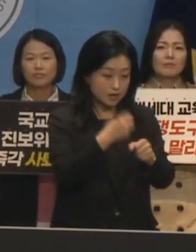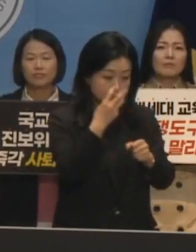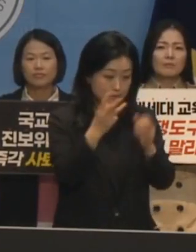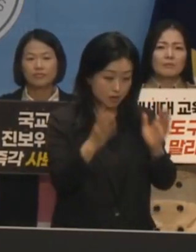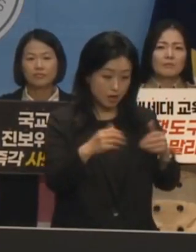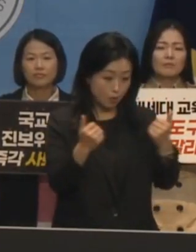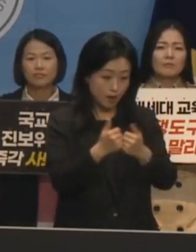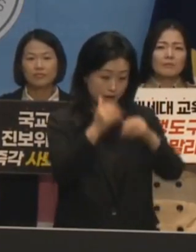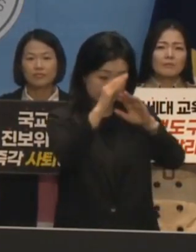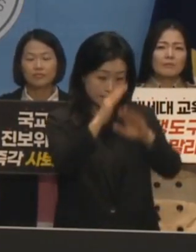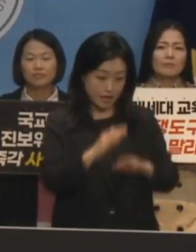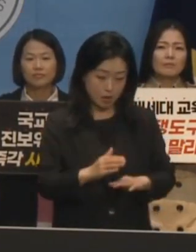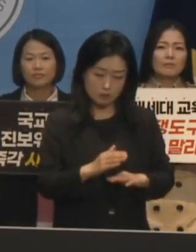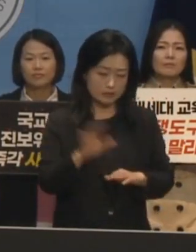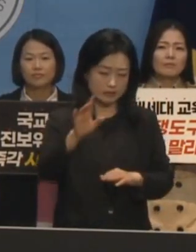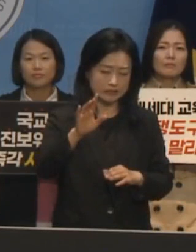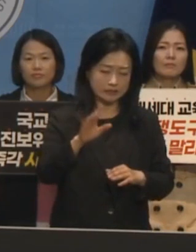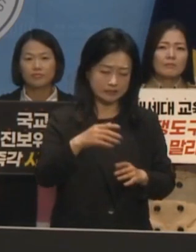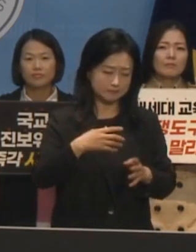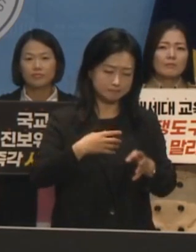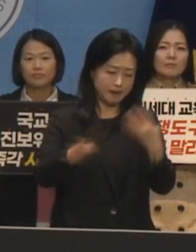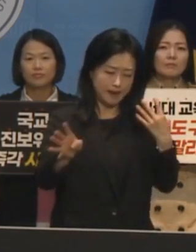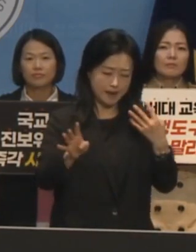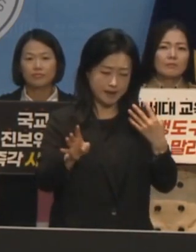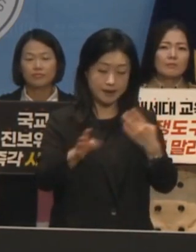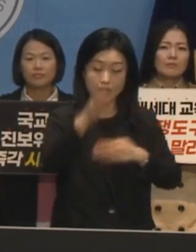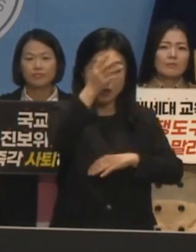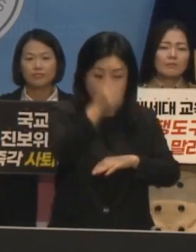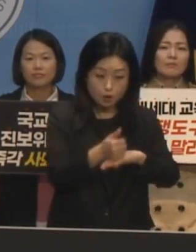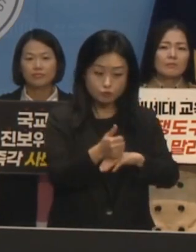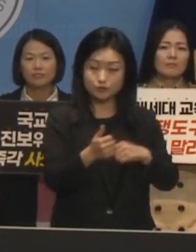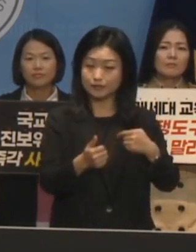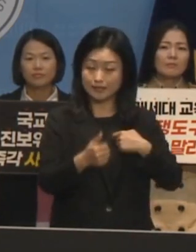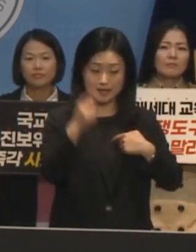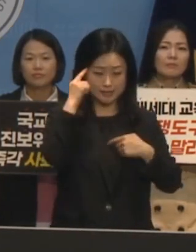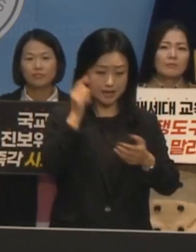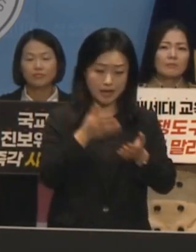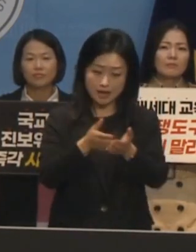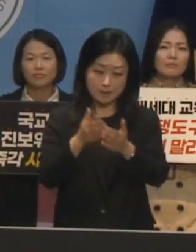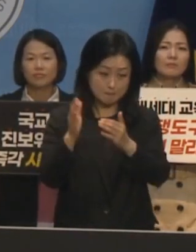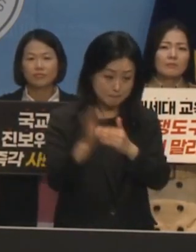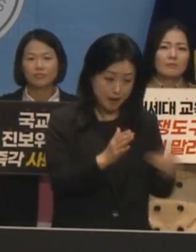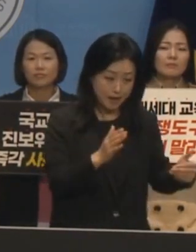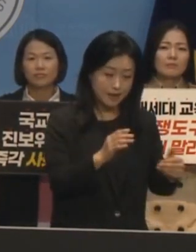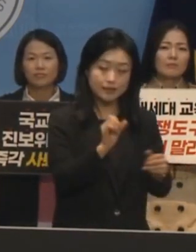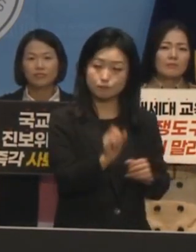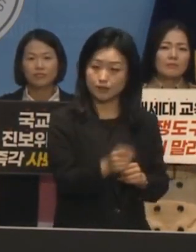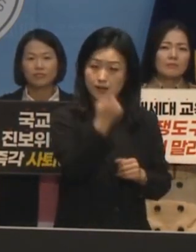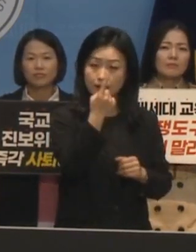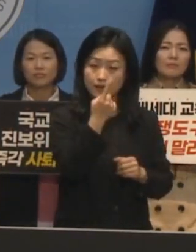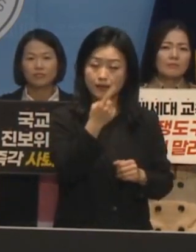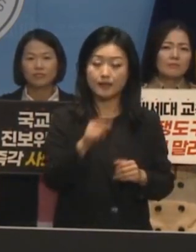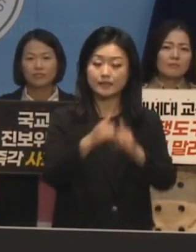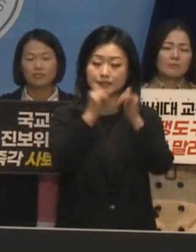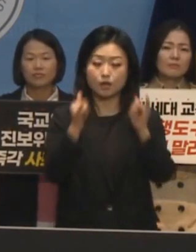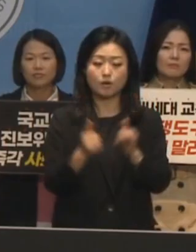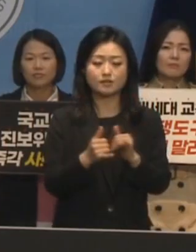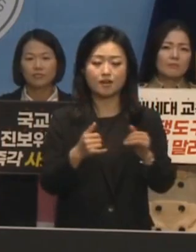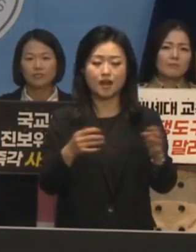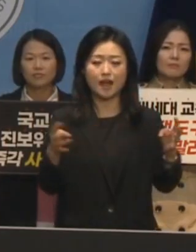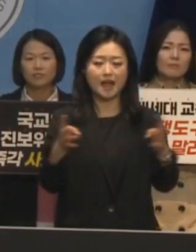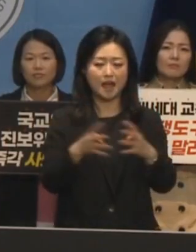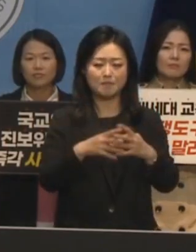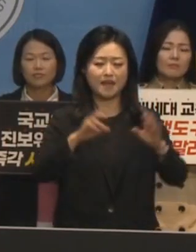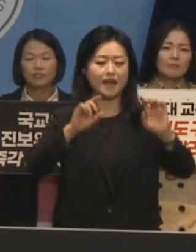과정을 전면 부정하며 결과 도출 단계에서 자신들의 의견이 반영되지 않았으니 이는 사회적 합의가